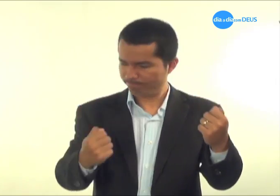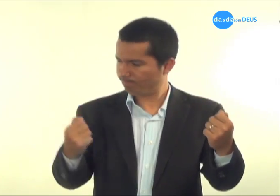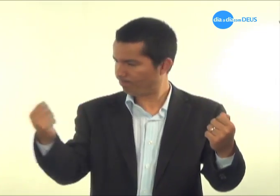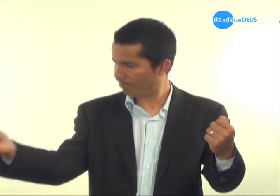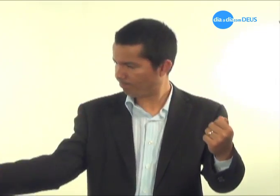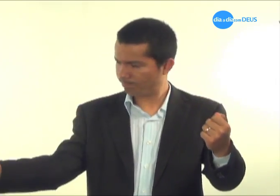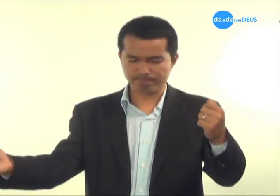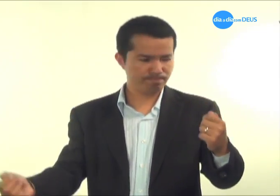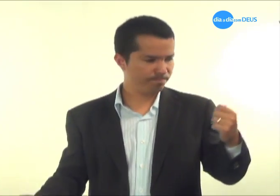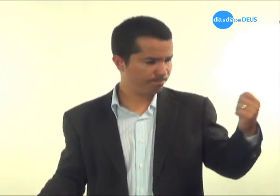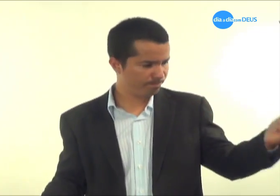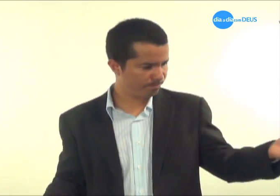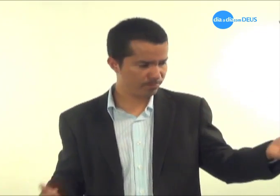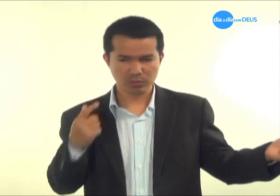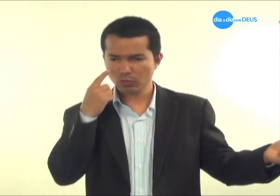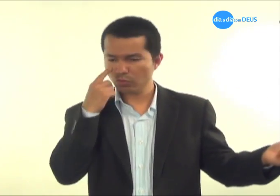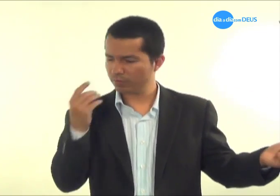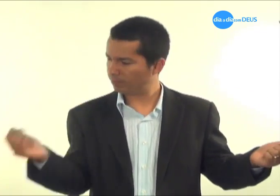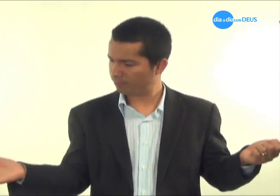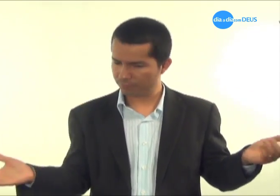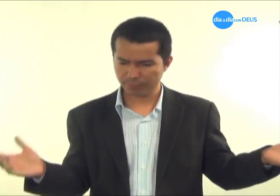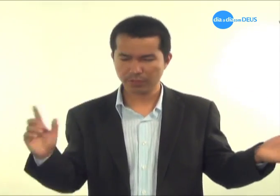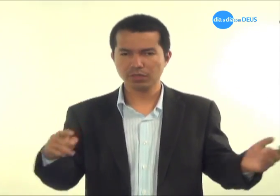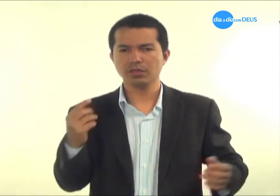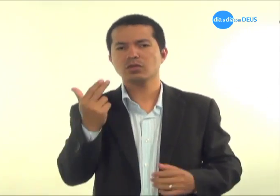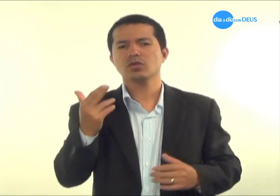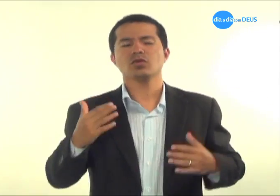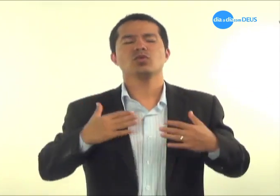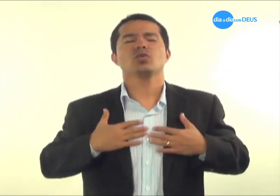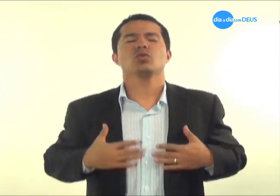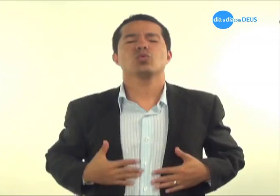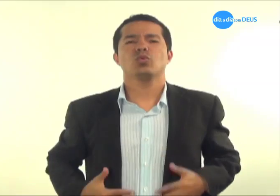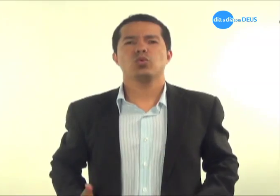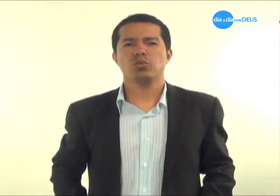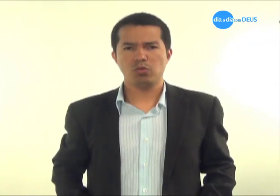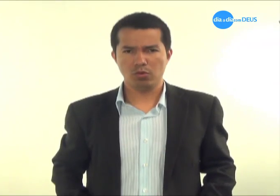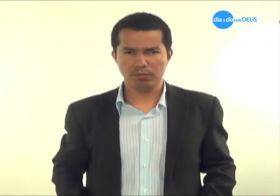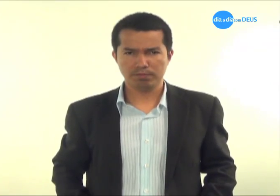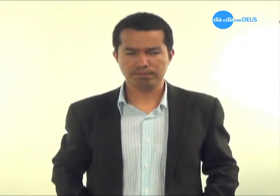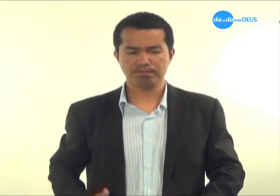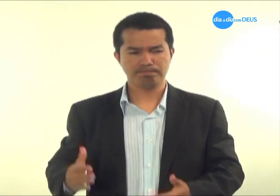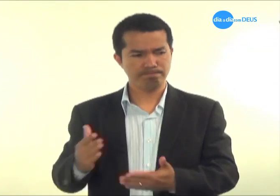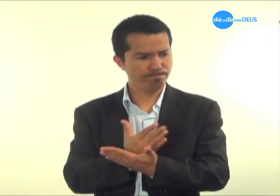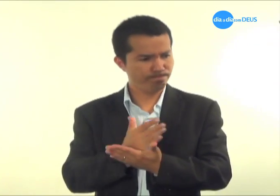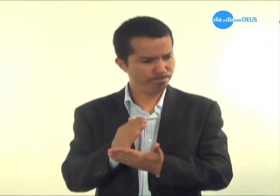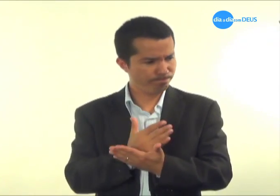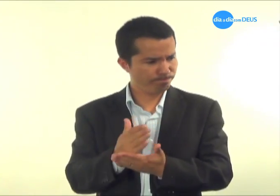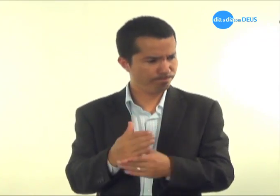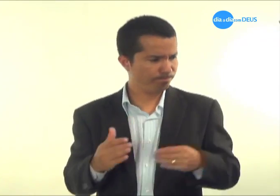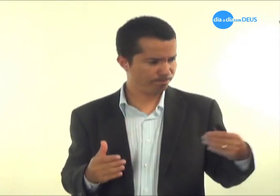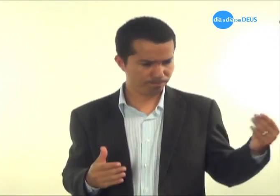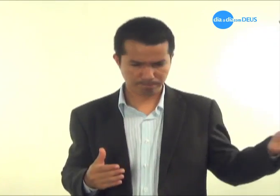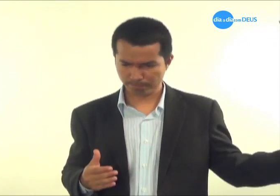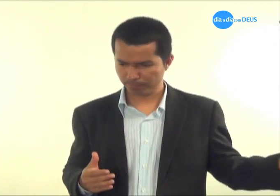disse: olha, isso aqui é meu corpo, que vai ser partido por vocês. Isso aqui